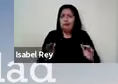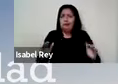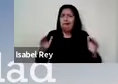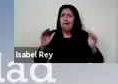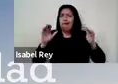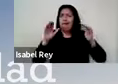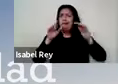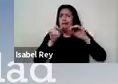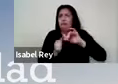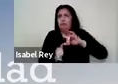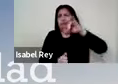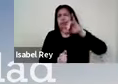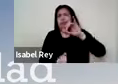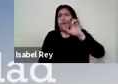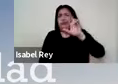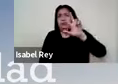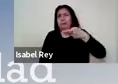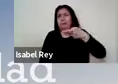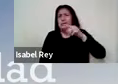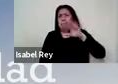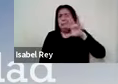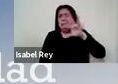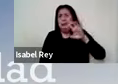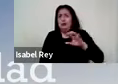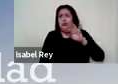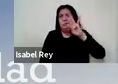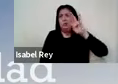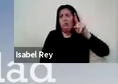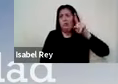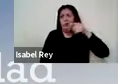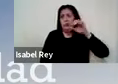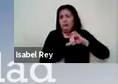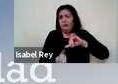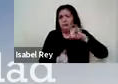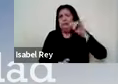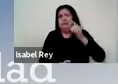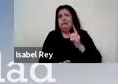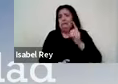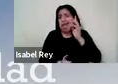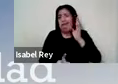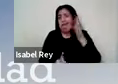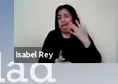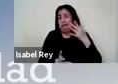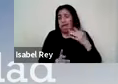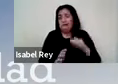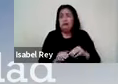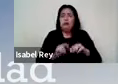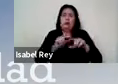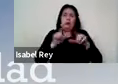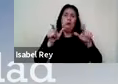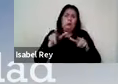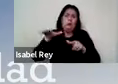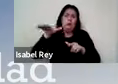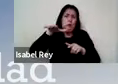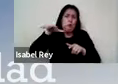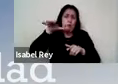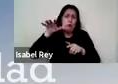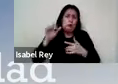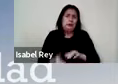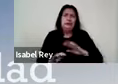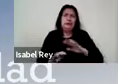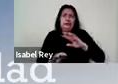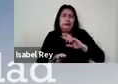los entre 3.500 y 4.000 metros de altura, ¿no? Es un distrito que está ubicado en el tercio